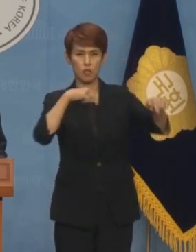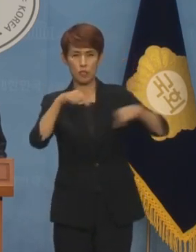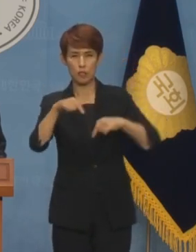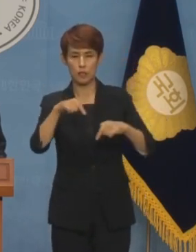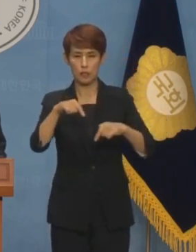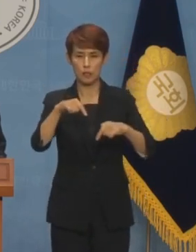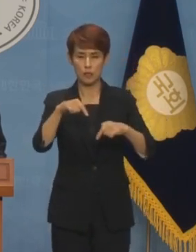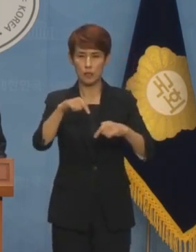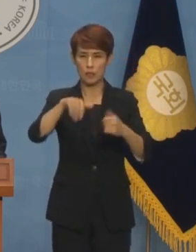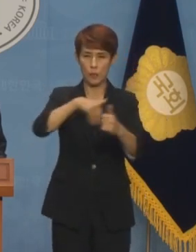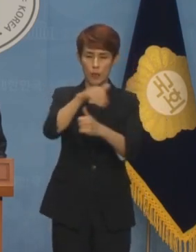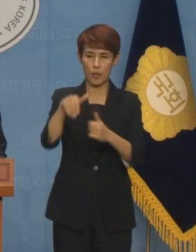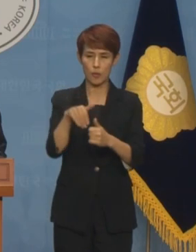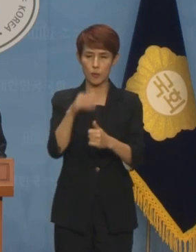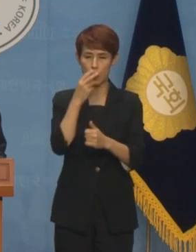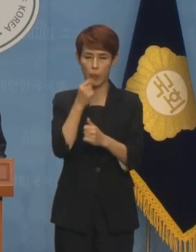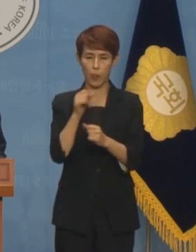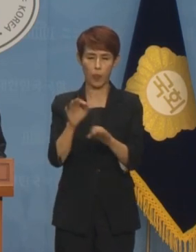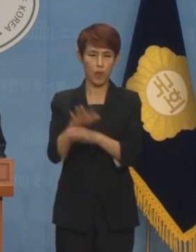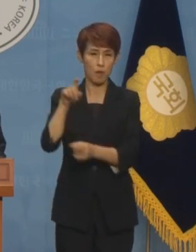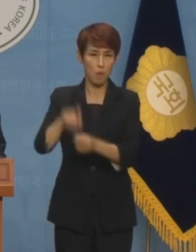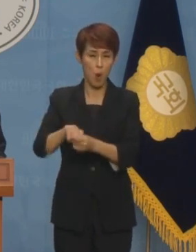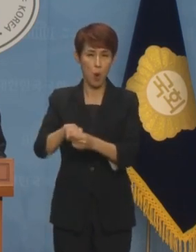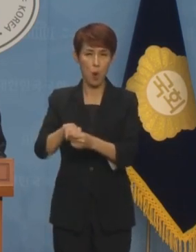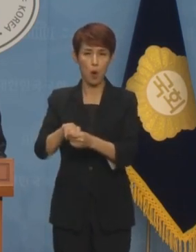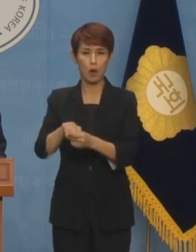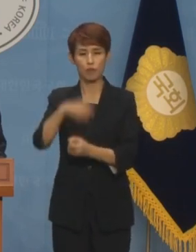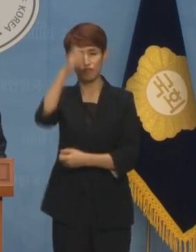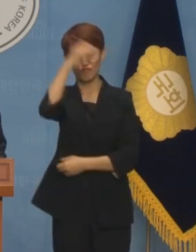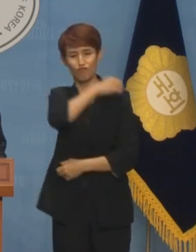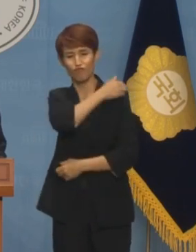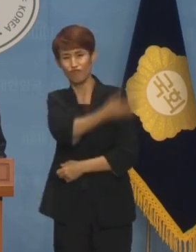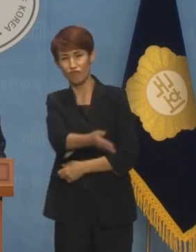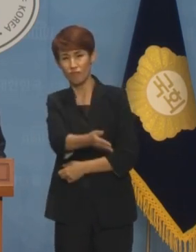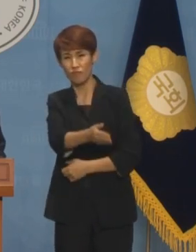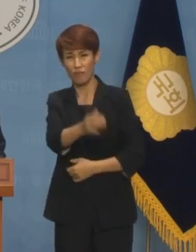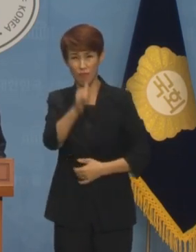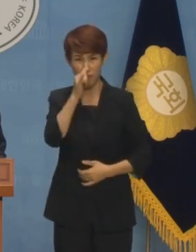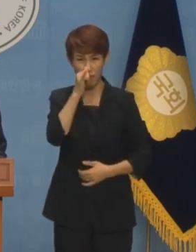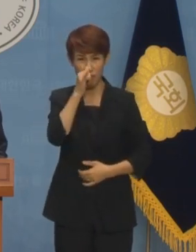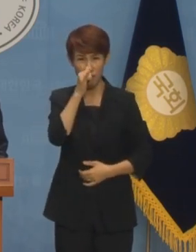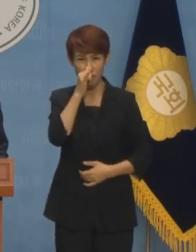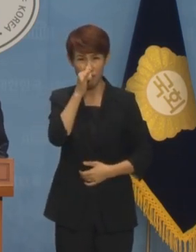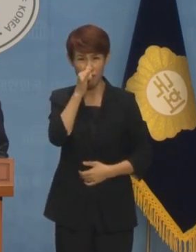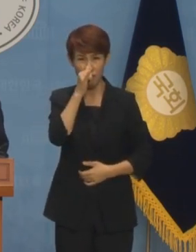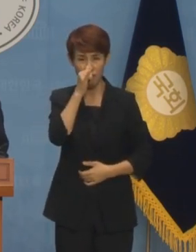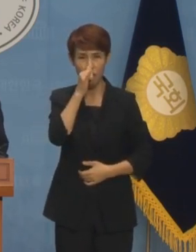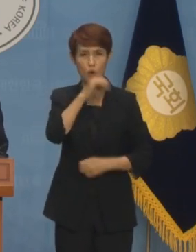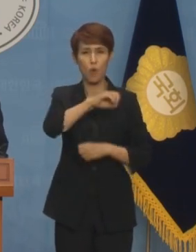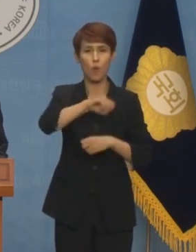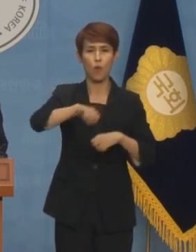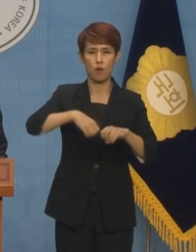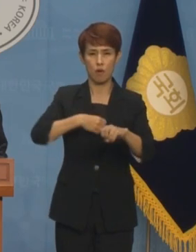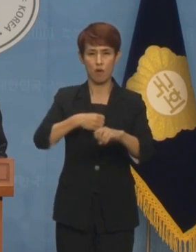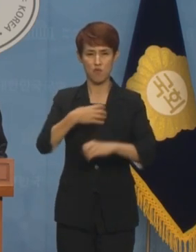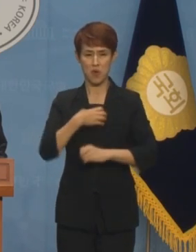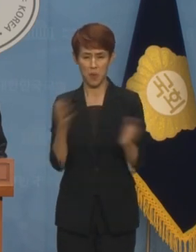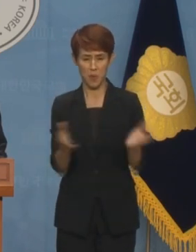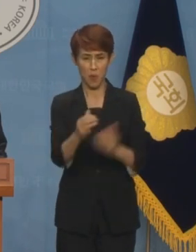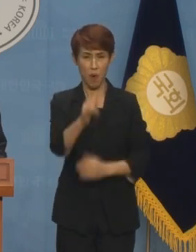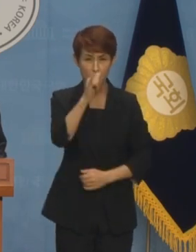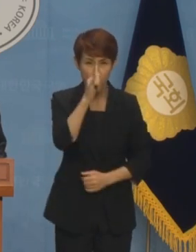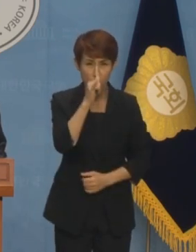위한 방편으로 사용하기 위해 묵인하거나 용납하거나 아니 오히려 조장하고 위기를